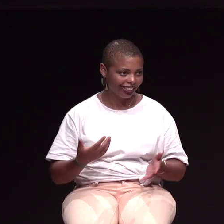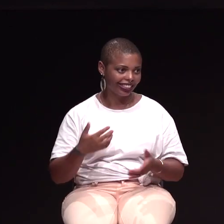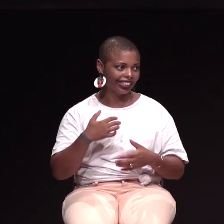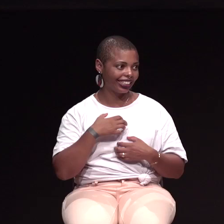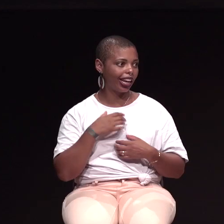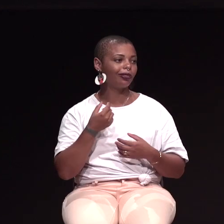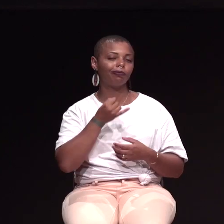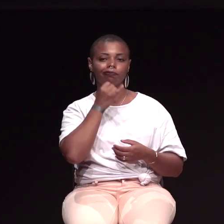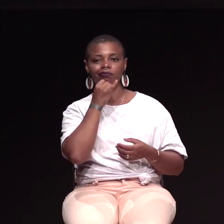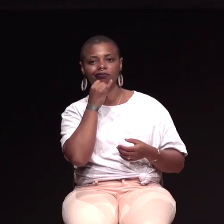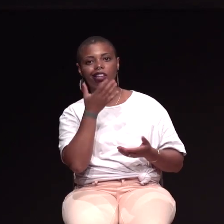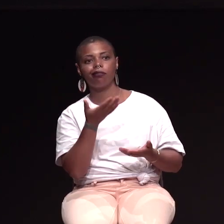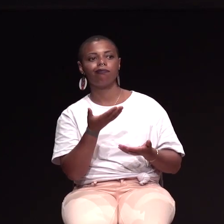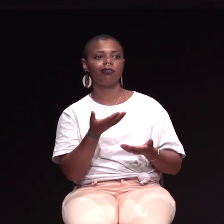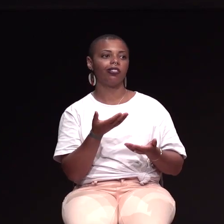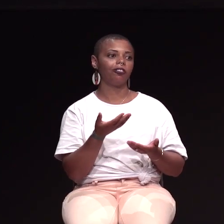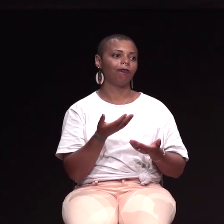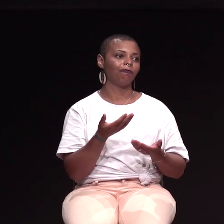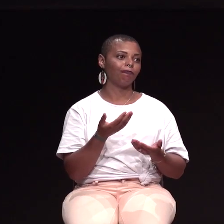vai desde